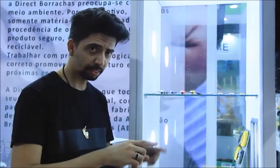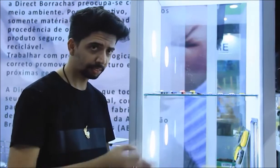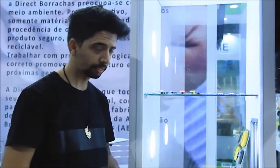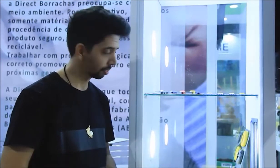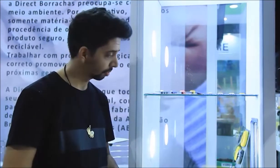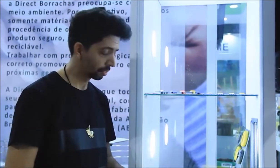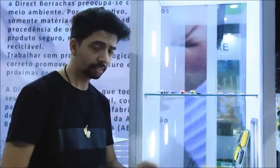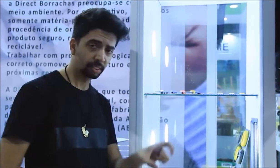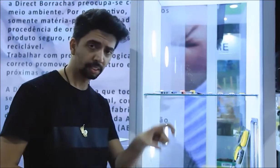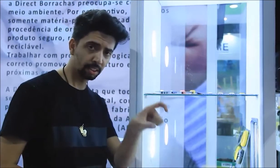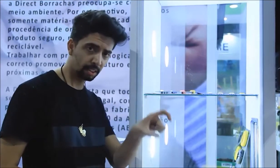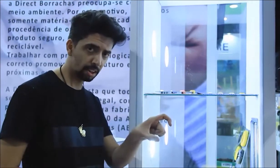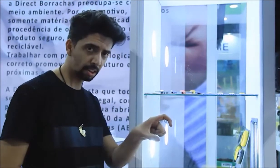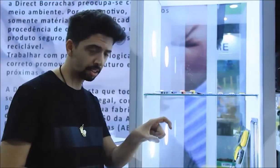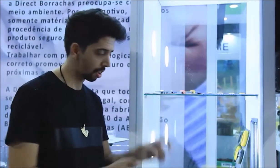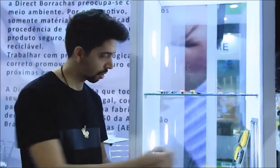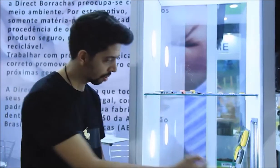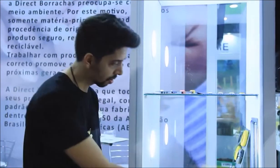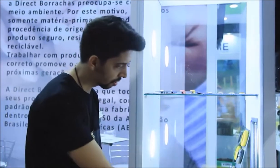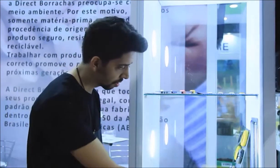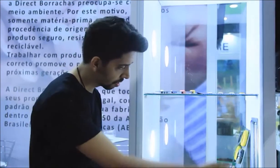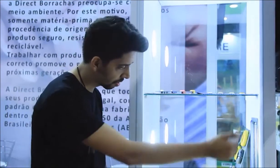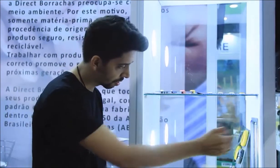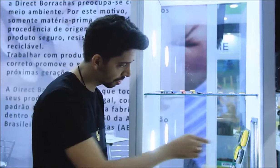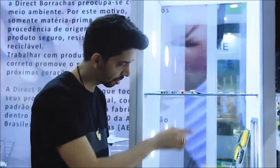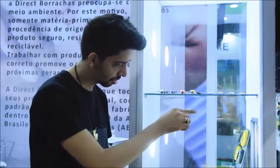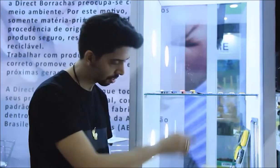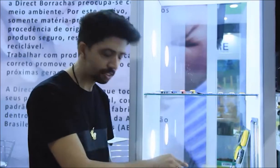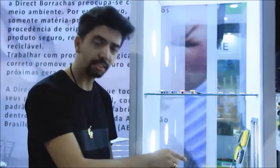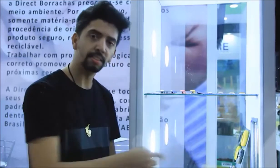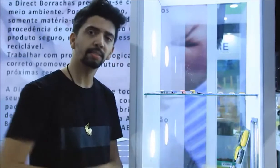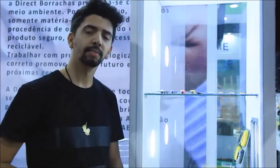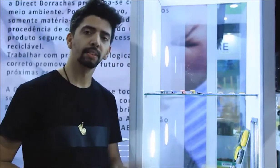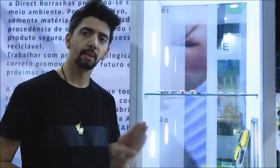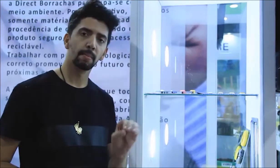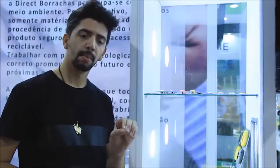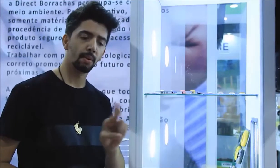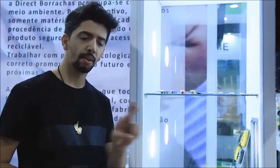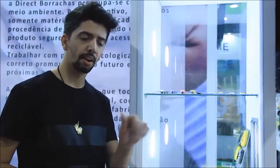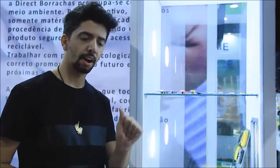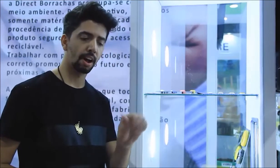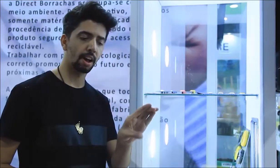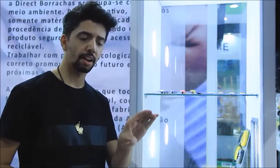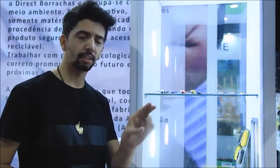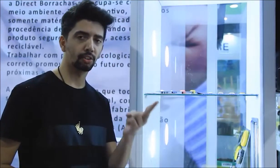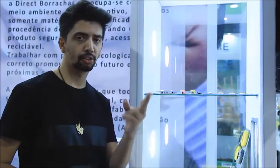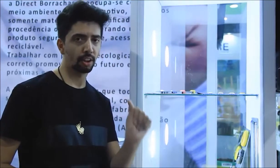também os anéis de borracha e o anel em ABS,